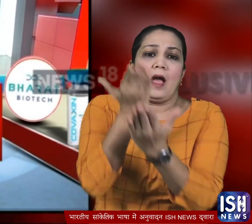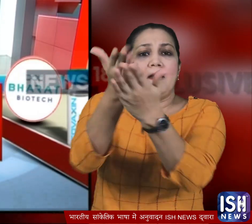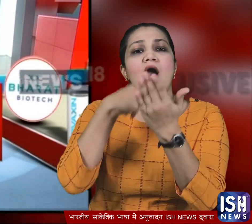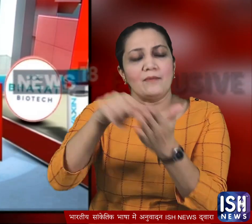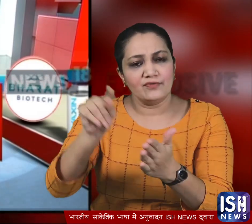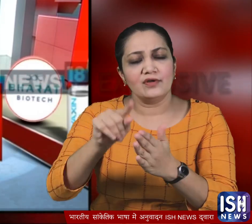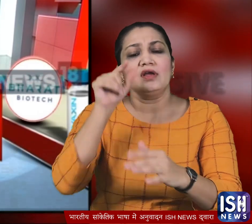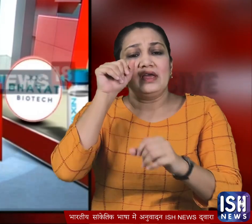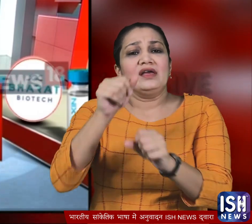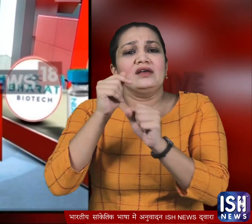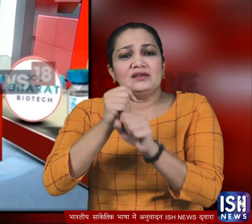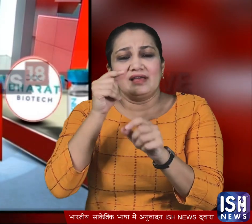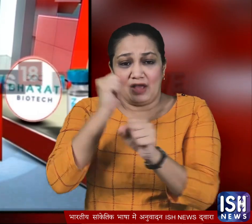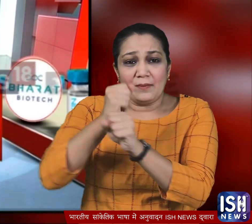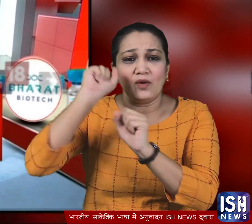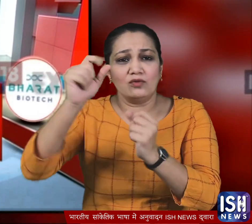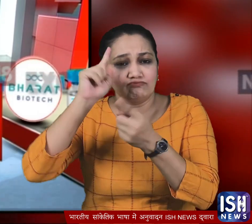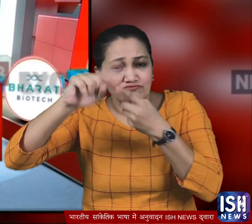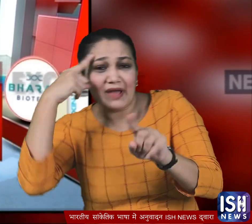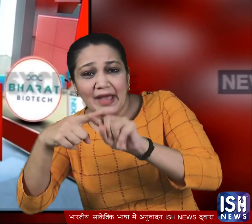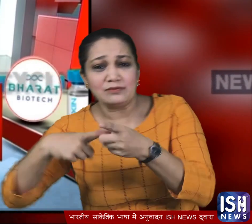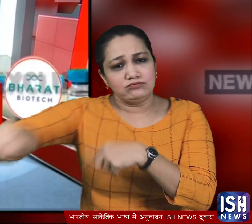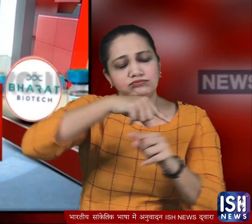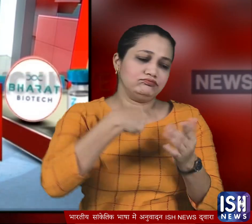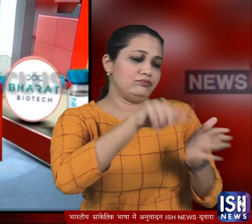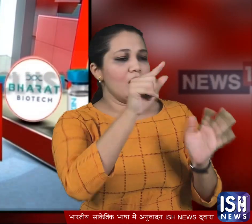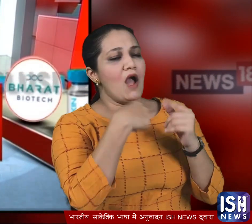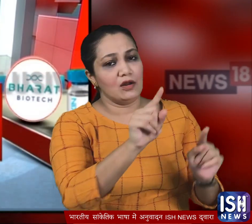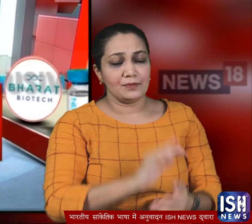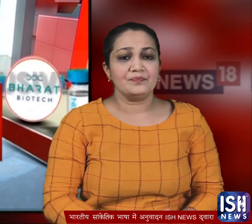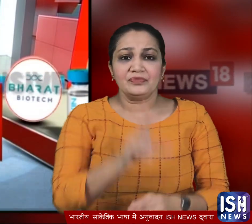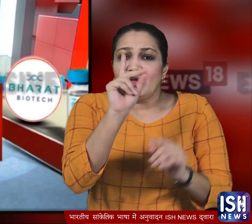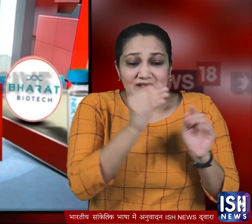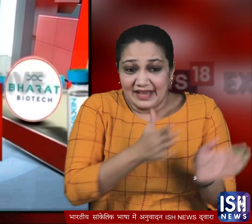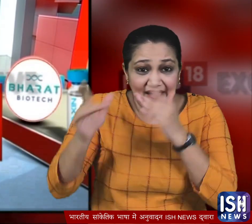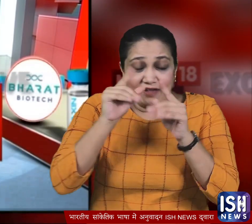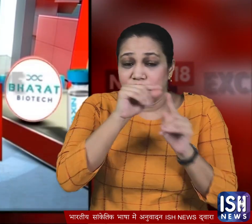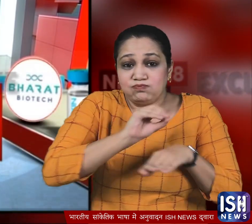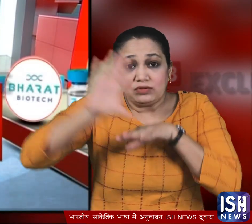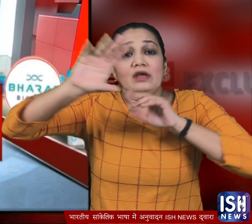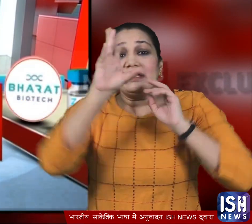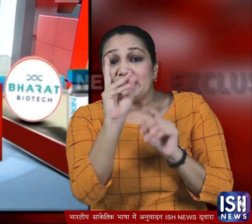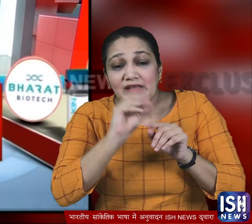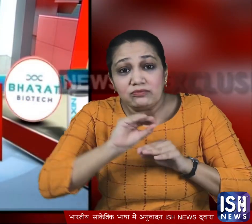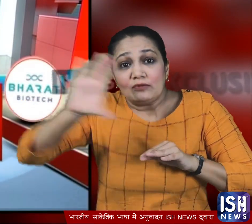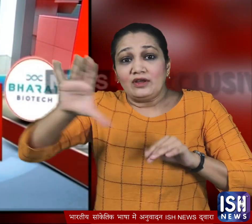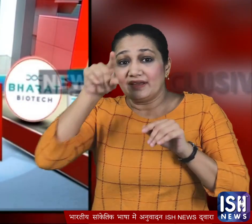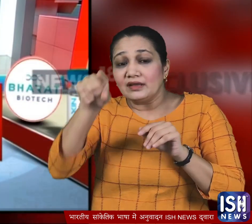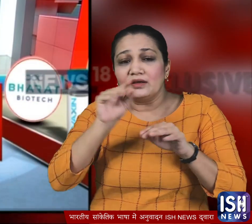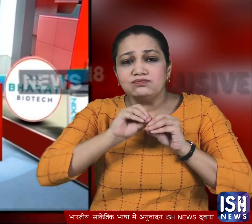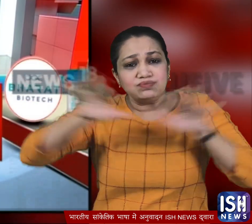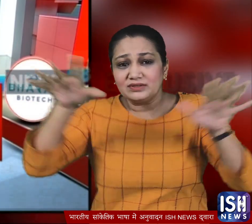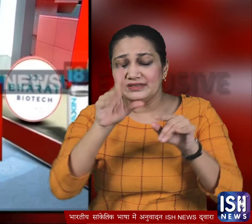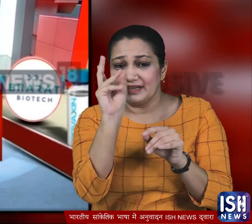थी, जिसको सरकार के एक्सपर्ट पैनल ने हरी झंडी दे दी। ऐसा इसलिए किया गया क्योंकि दूसरी लहर के बाद कोरोना की तीसरी लहर आने की आशंका